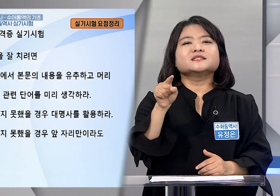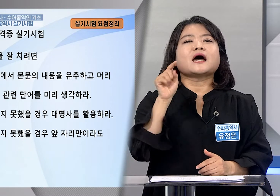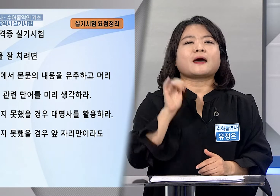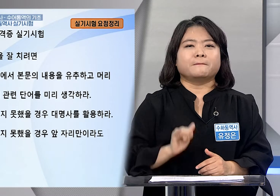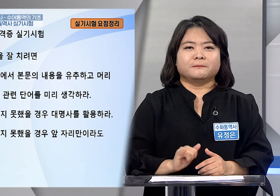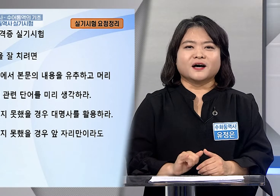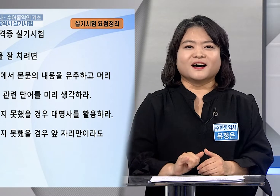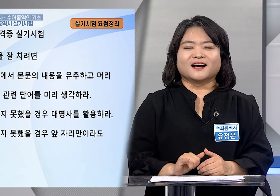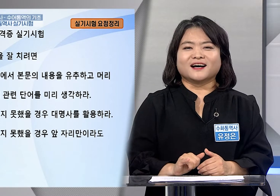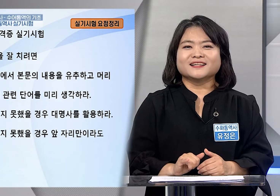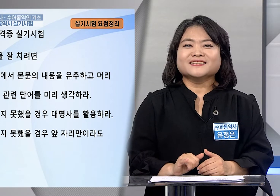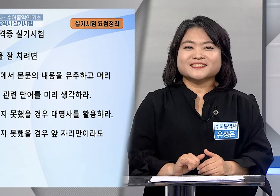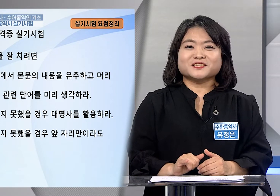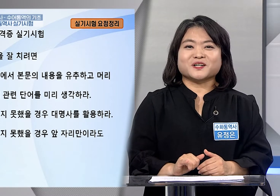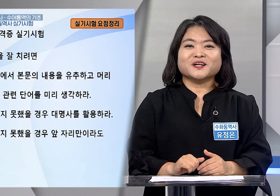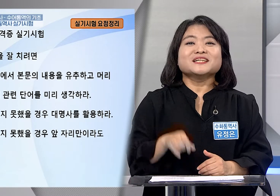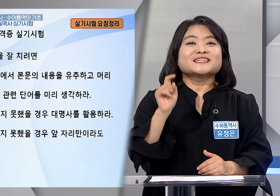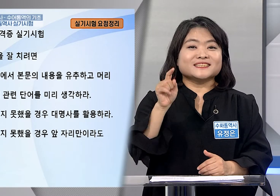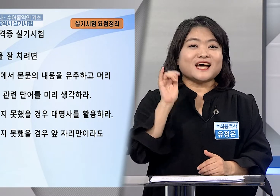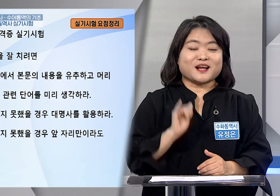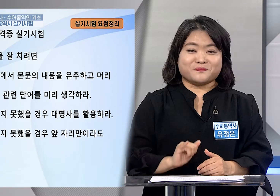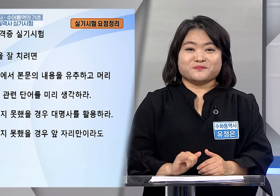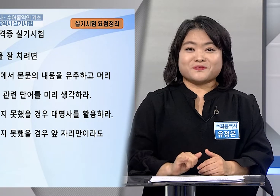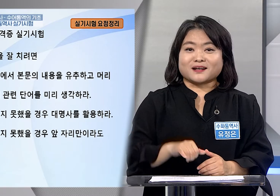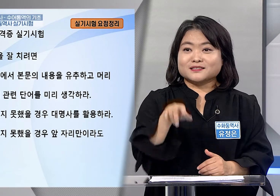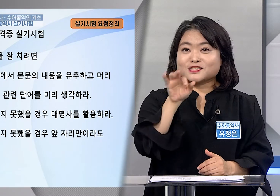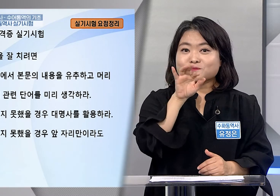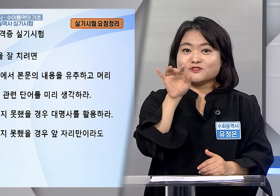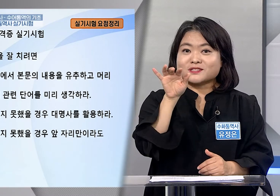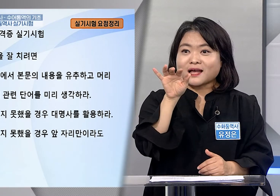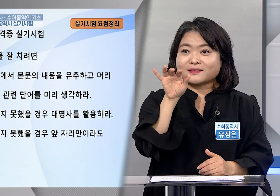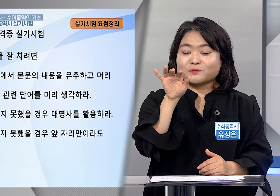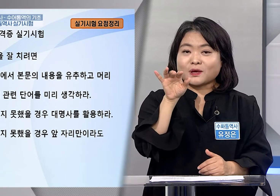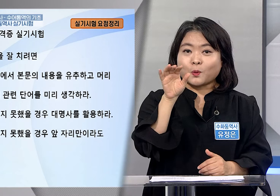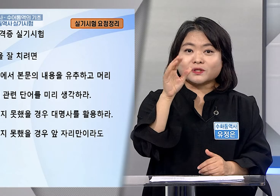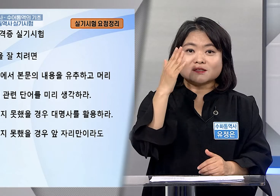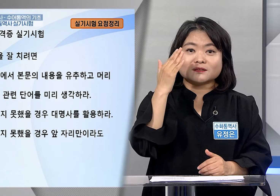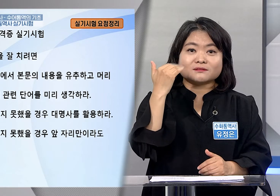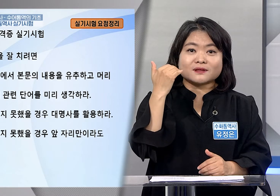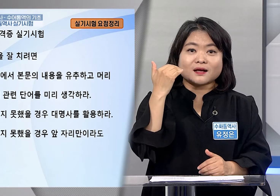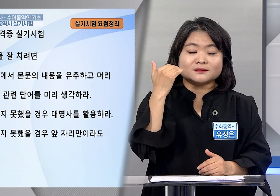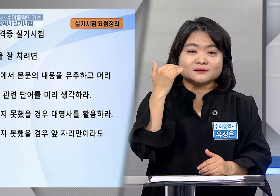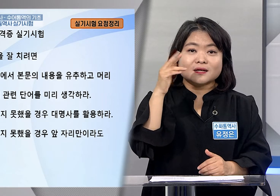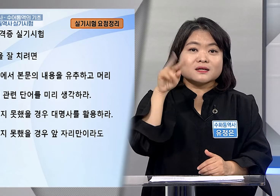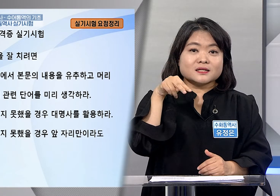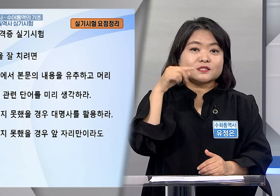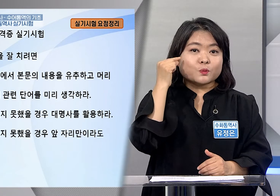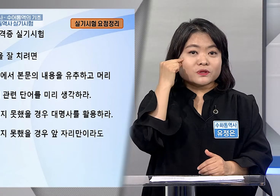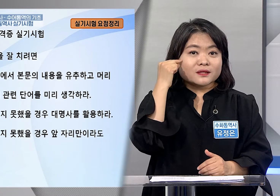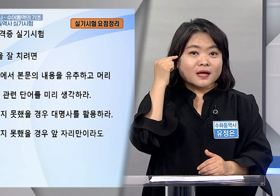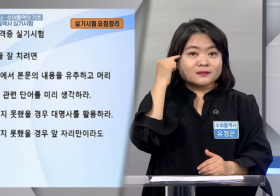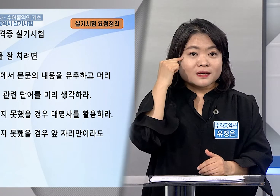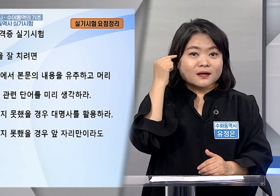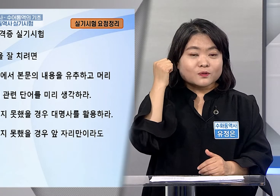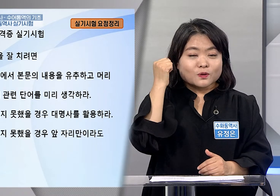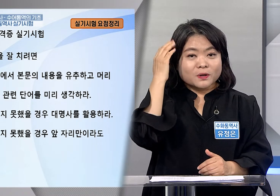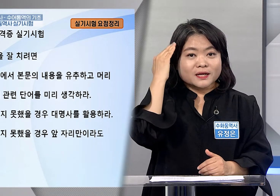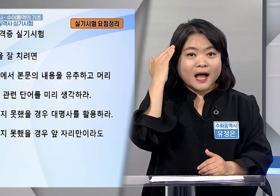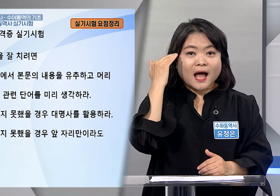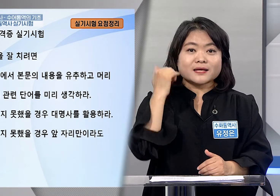사람. 그렇죠? 그 사람. 네, 그 지문자 때문에 못 읽었다는, 읽지 못했다는 생각으로 머리가